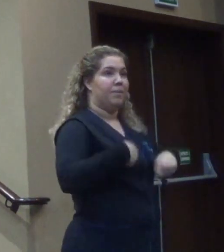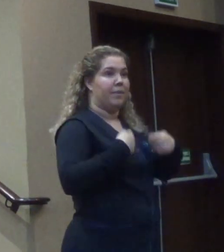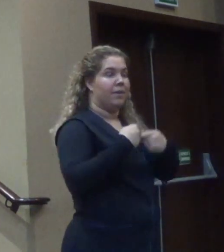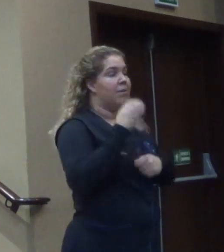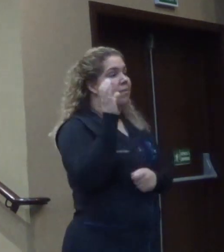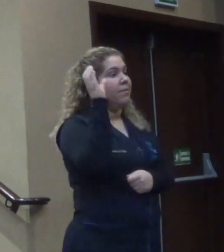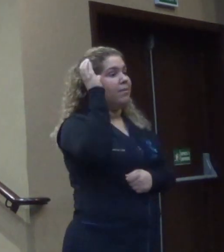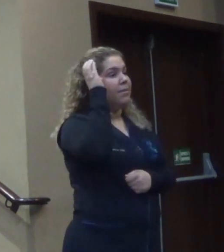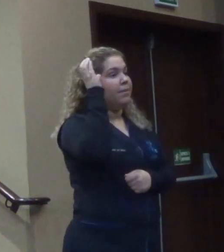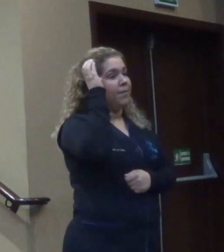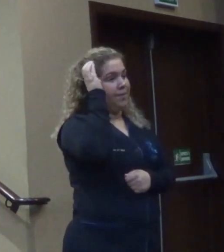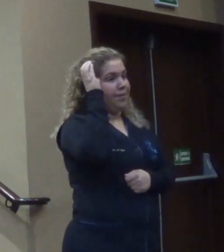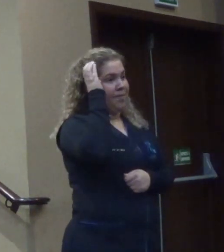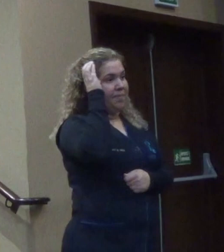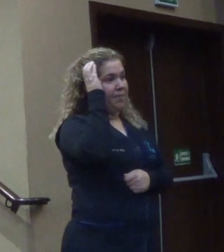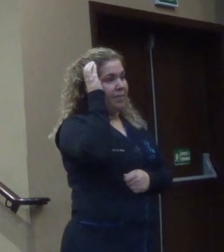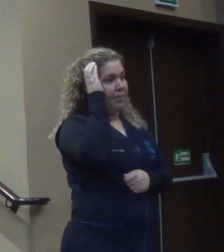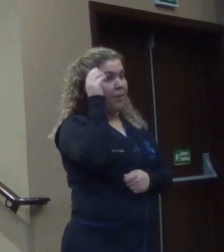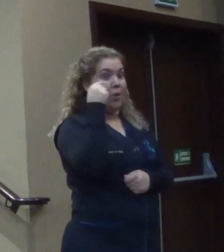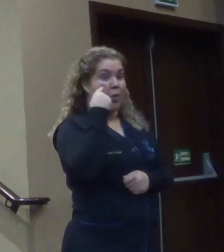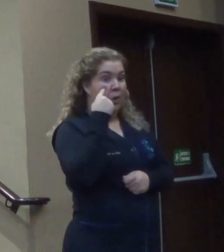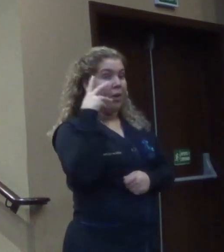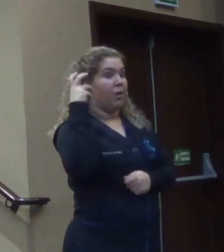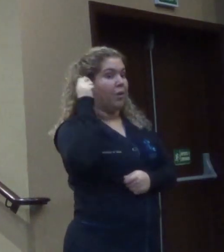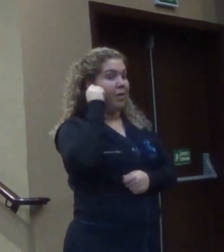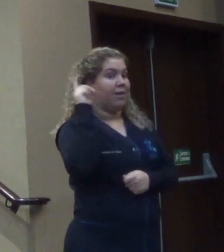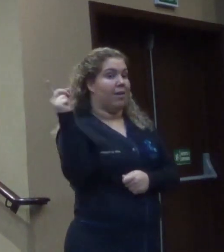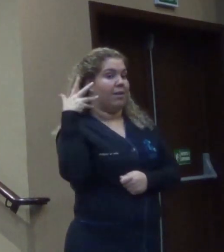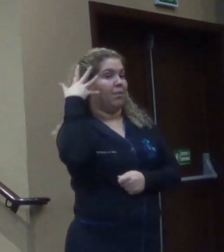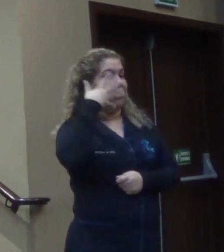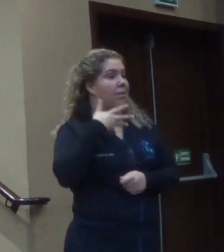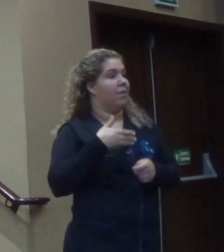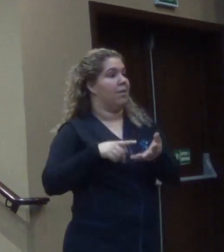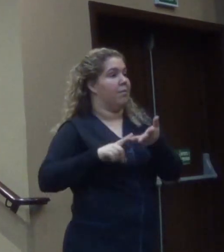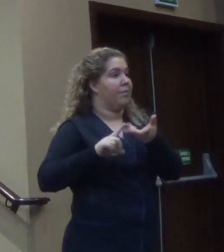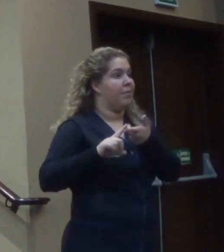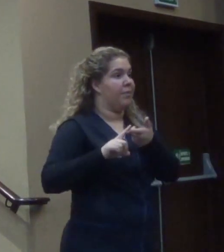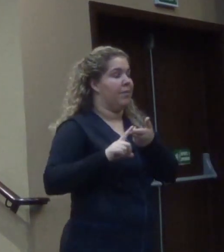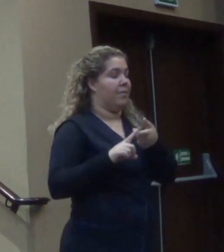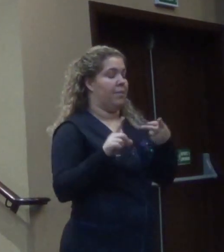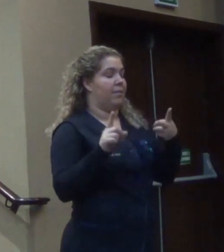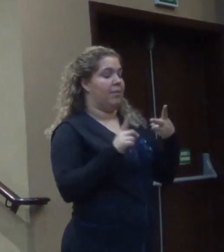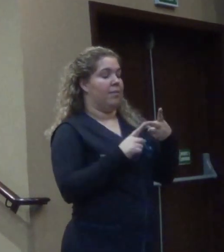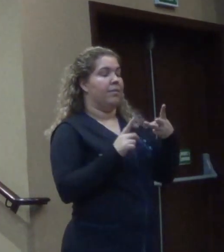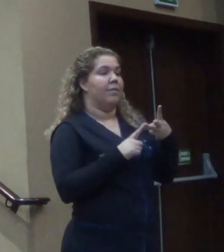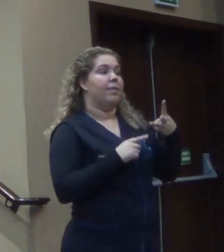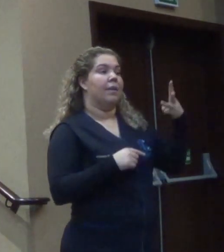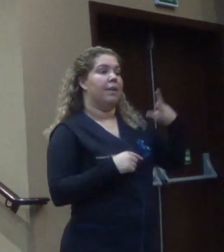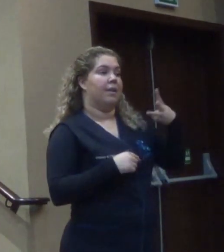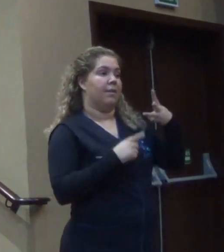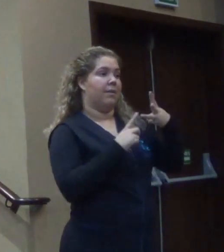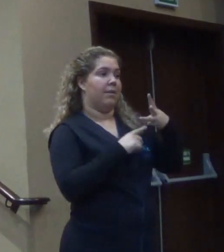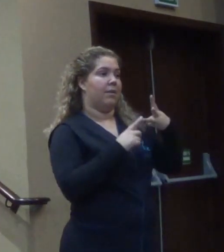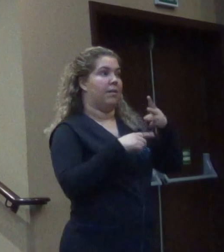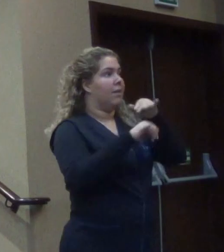mas tentar contaminar. E, em terceiro lugar, passar essa informação para todas as pessoas que eu